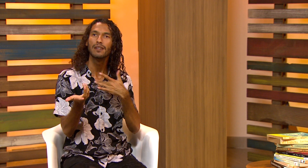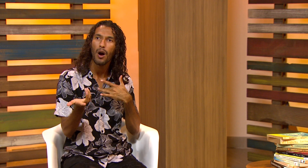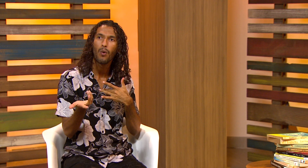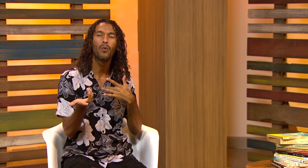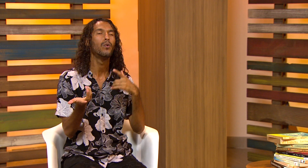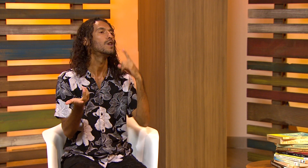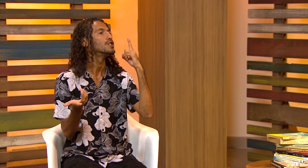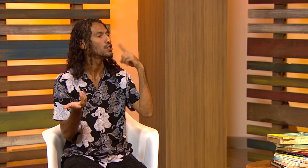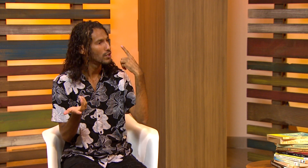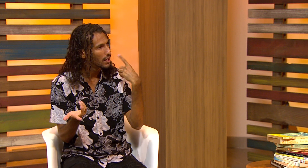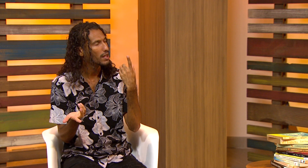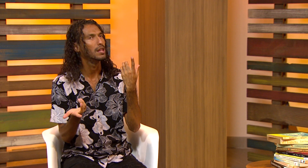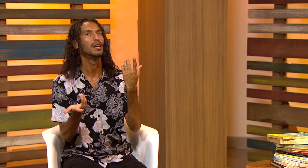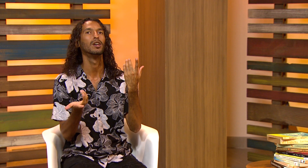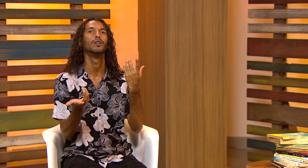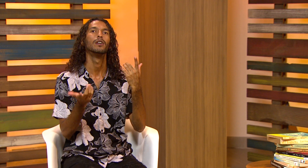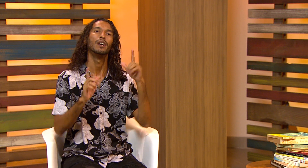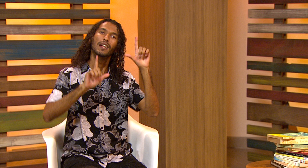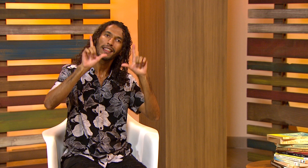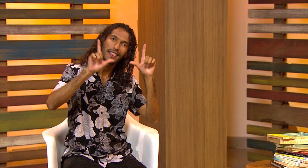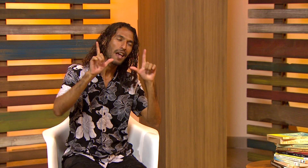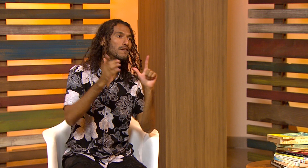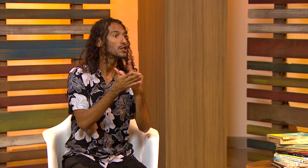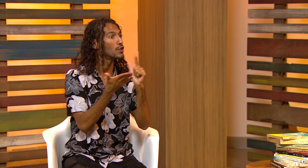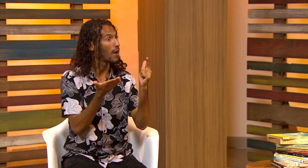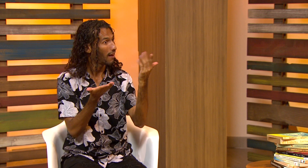Precisa no espaço televisivo, jornalístico,